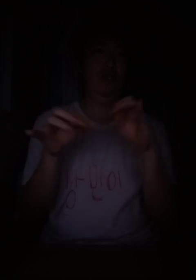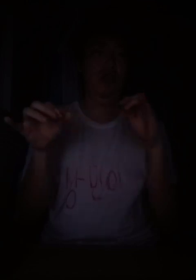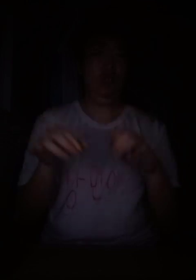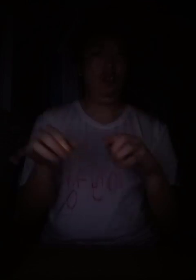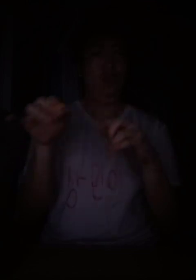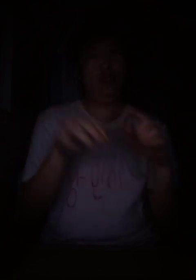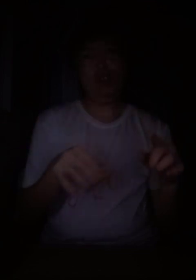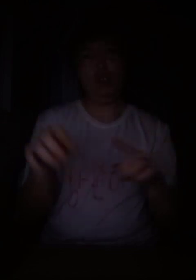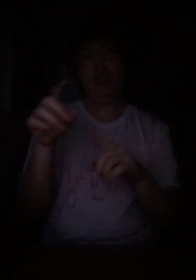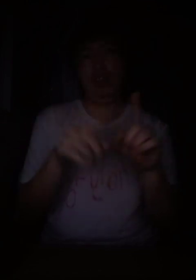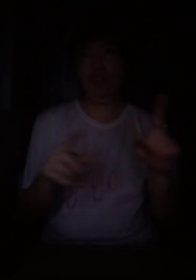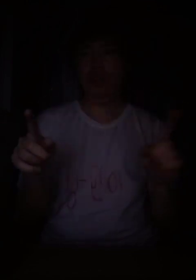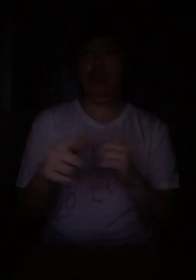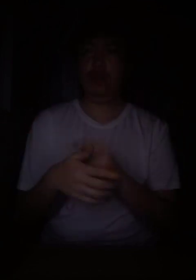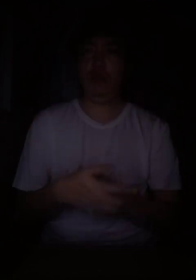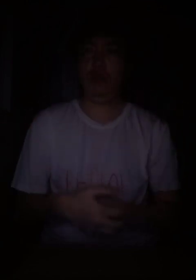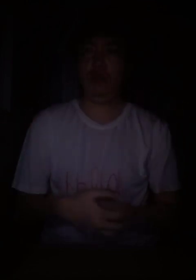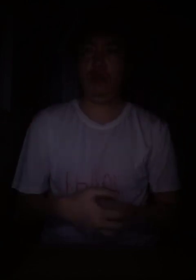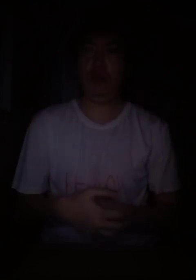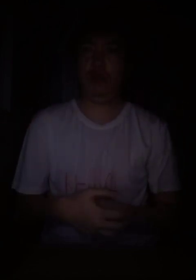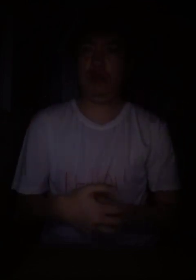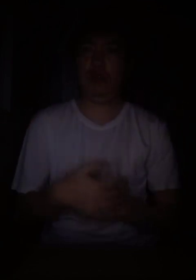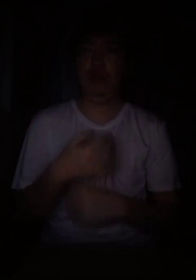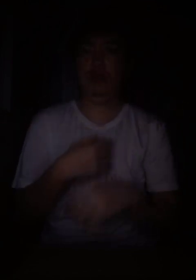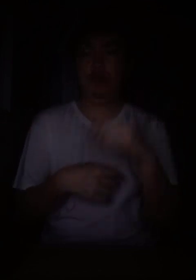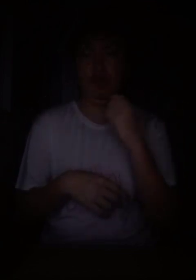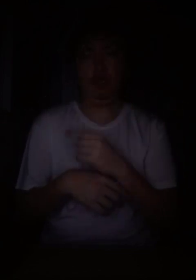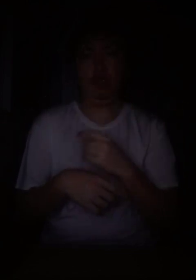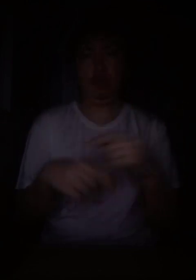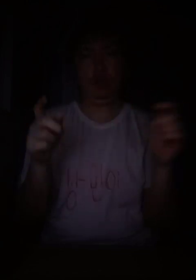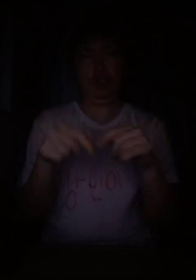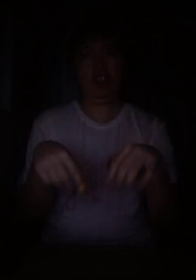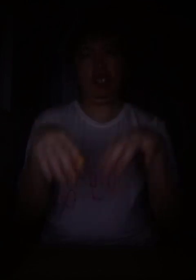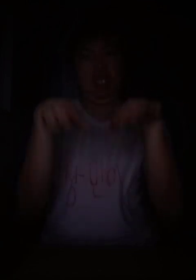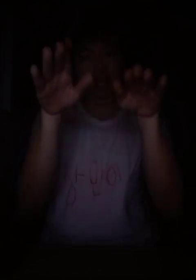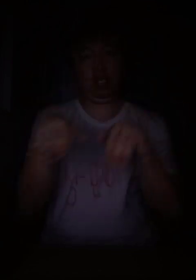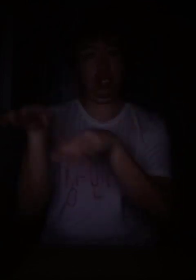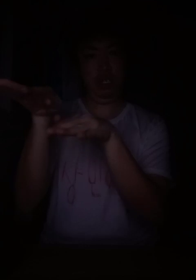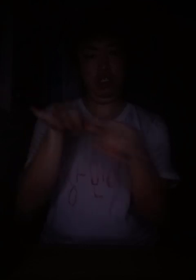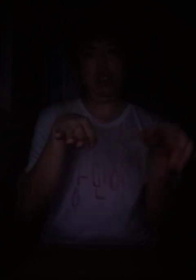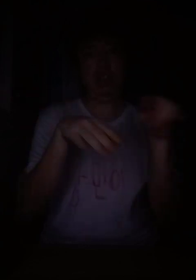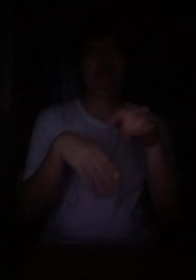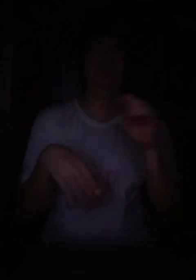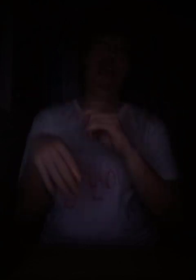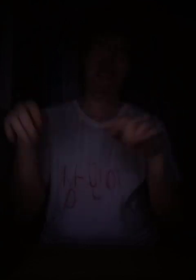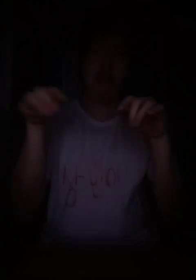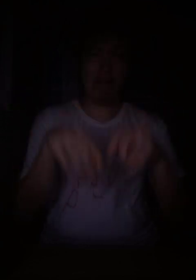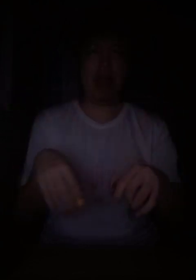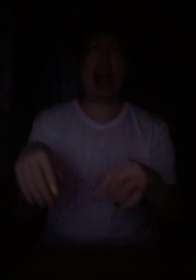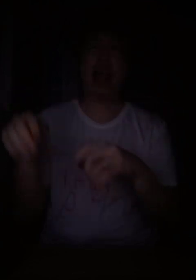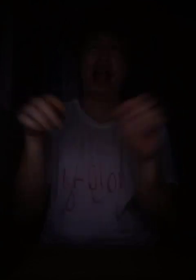처음 이런 상황. 충북 옥천에서는 폭우로 불어난 하천에 승용차가 빠져 70대 운전자가